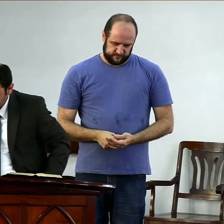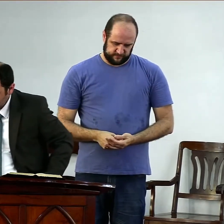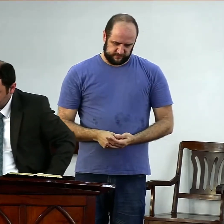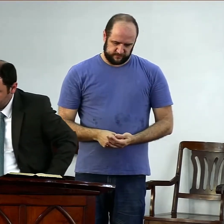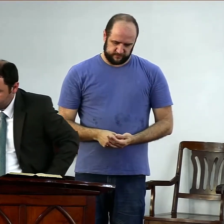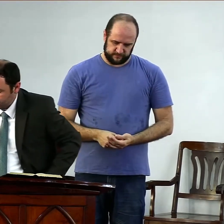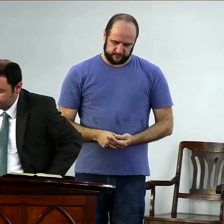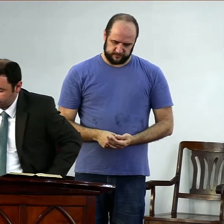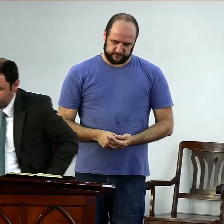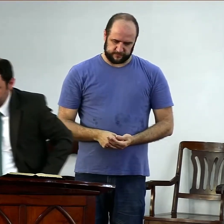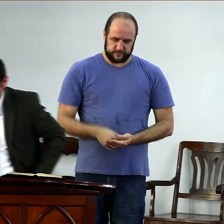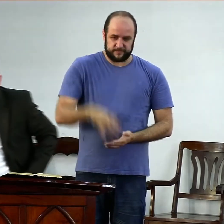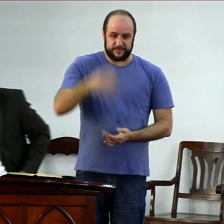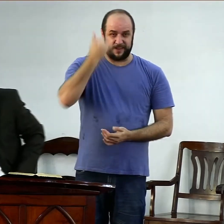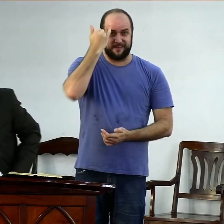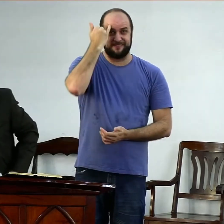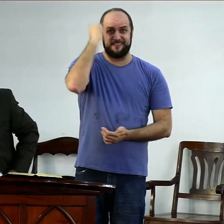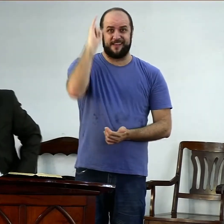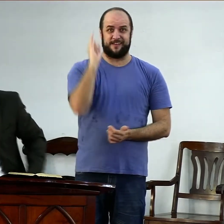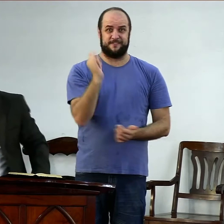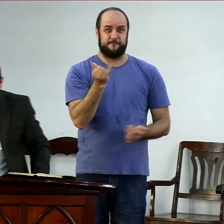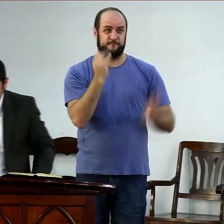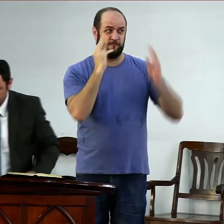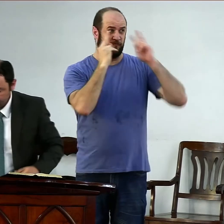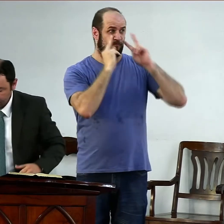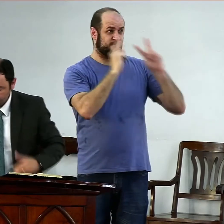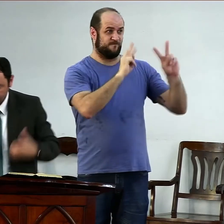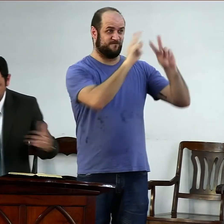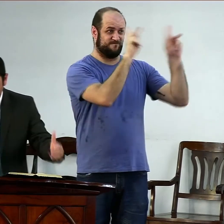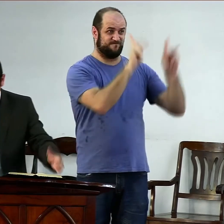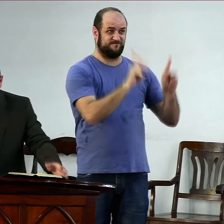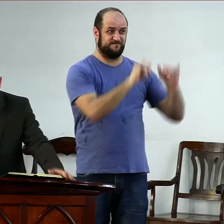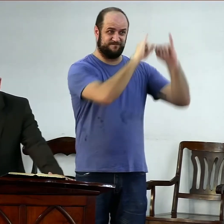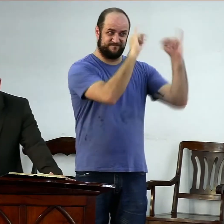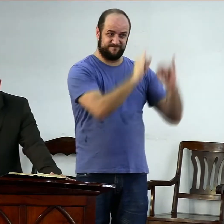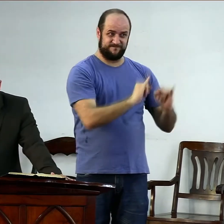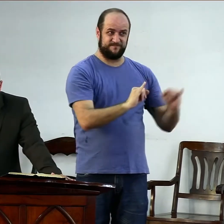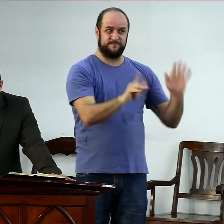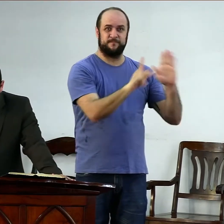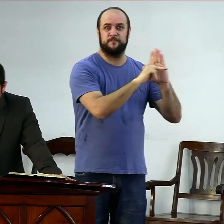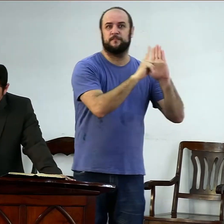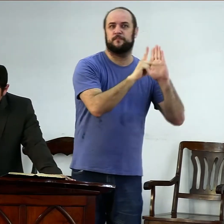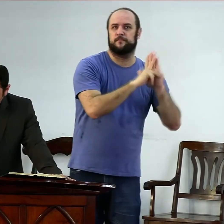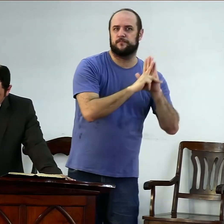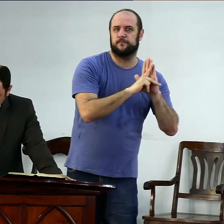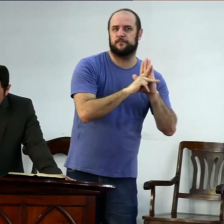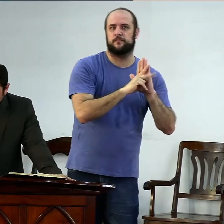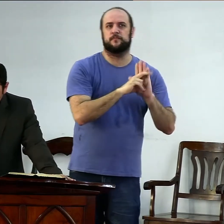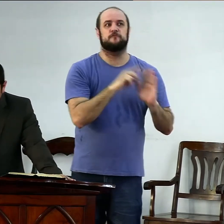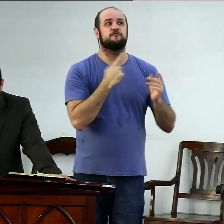E essa autoimagem, queridos, pode trazer também outras consequências, como o desejo de agradar a